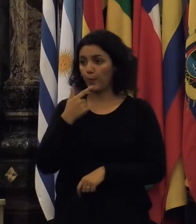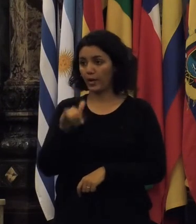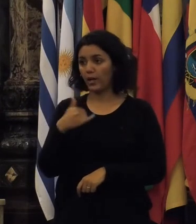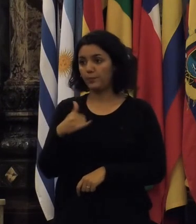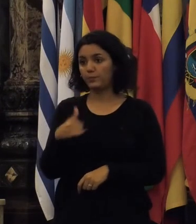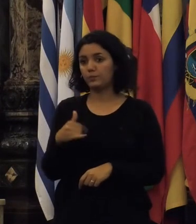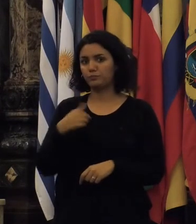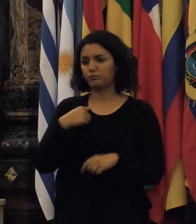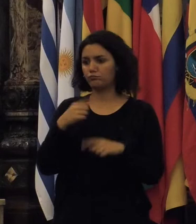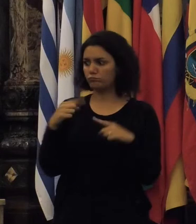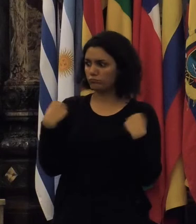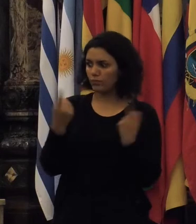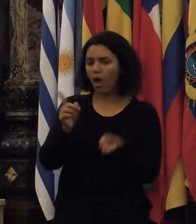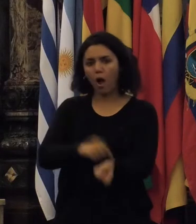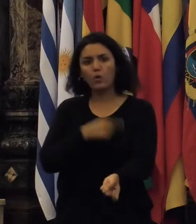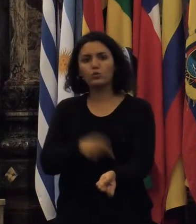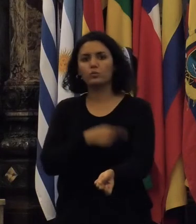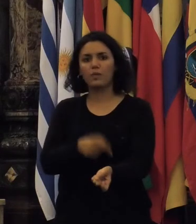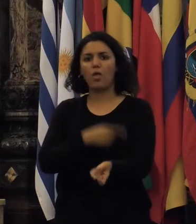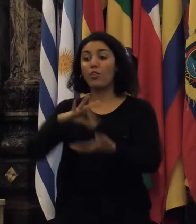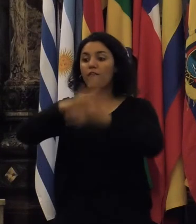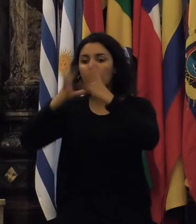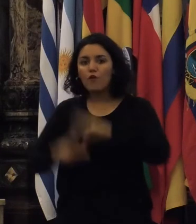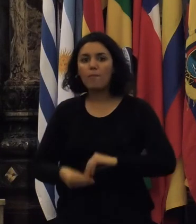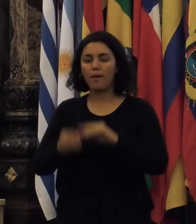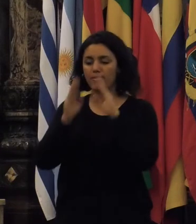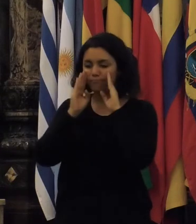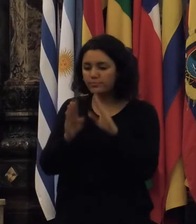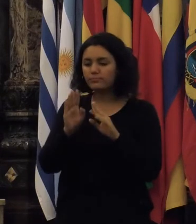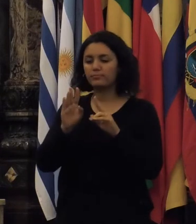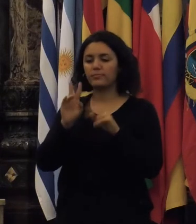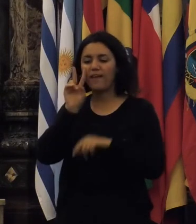estamos recontra acostumbrados a hablar de dispositivo, ¿verdad? ¿Sí?